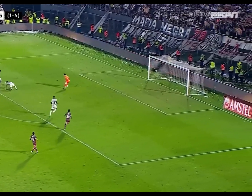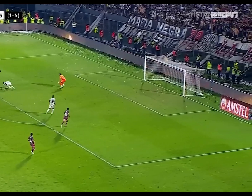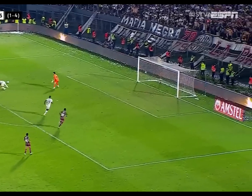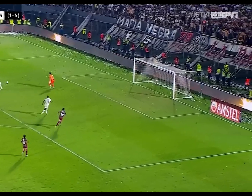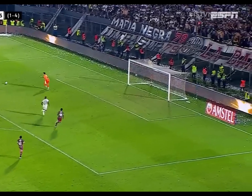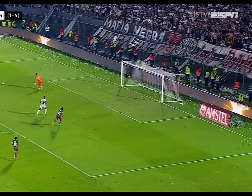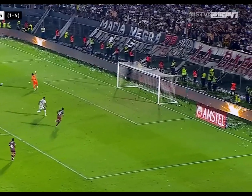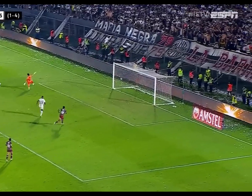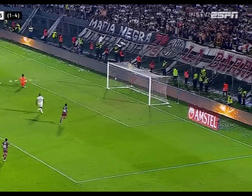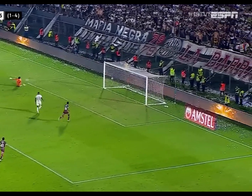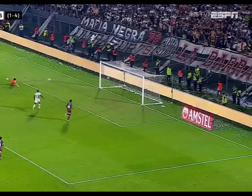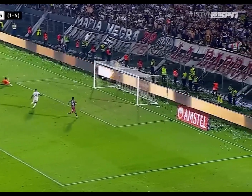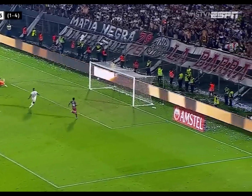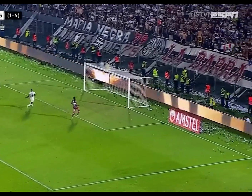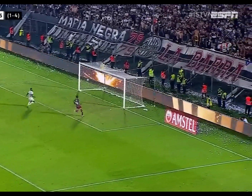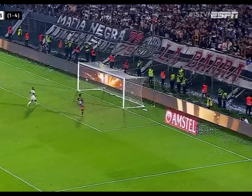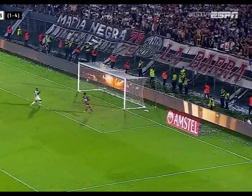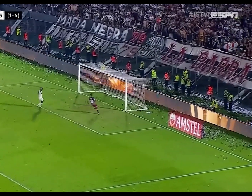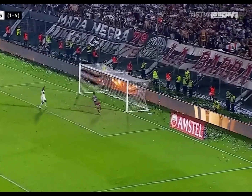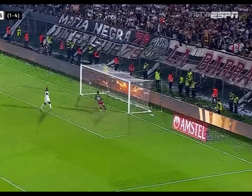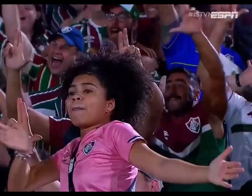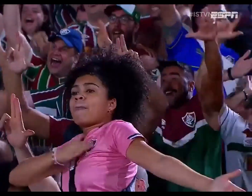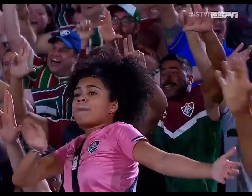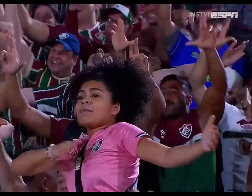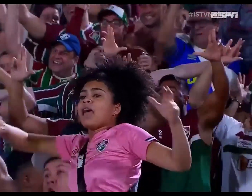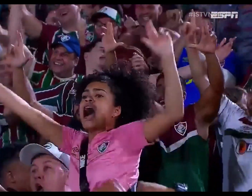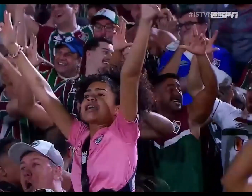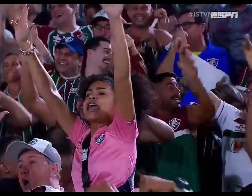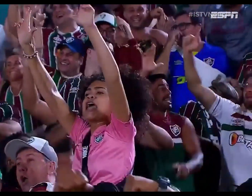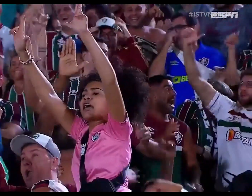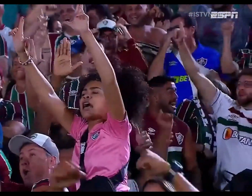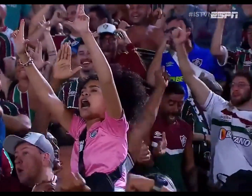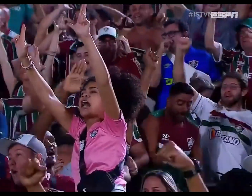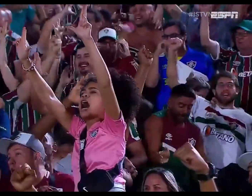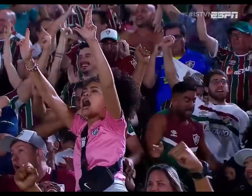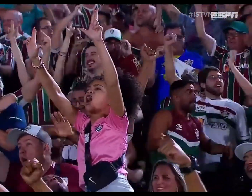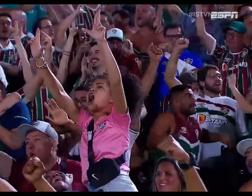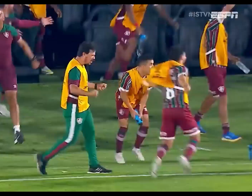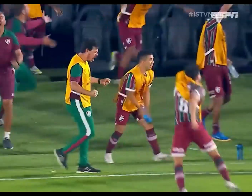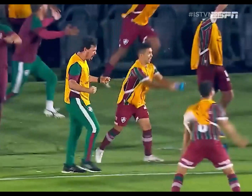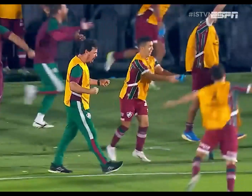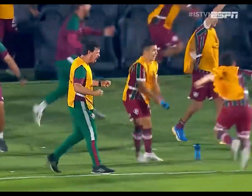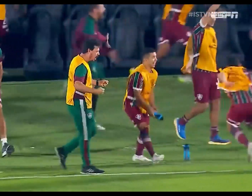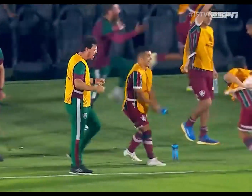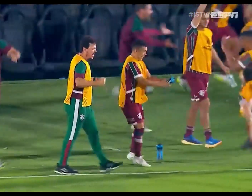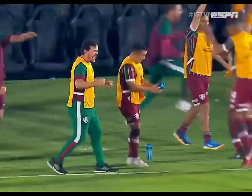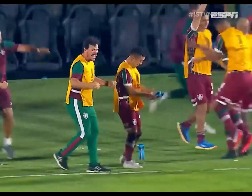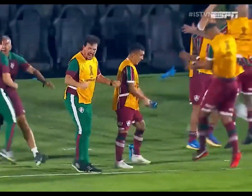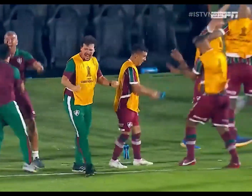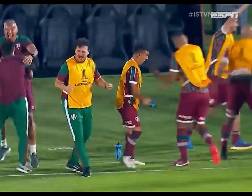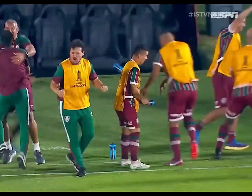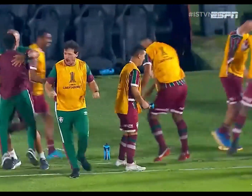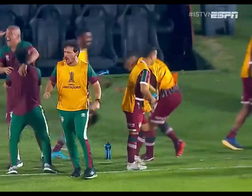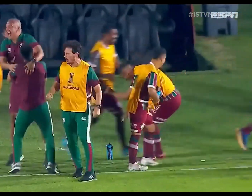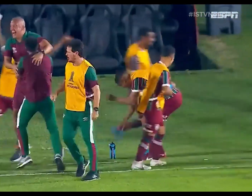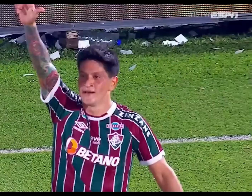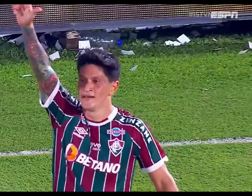argentino Germancano, a genialidade do experiente lateral esquerdo Marcelo, passagens pelo Real Madrid e pela seleção brasileira, e a energia